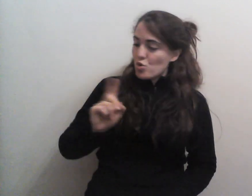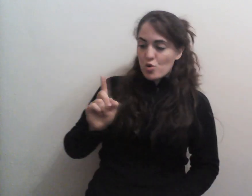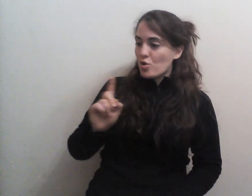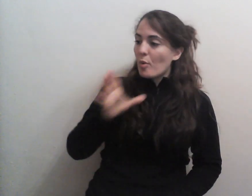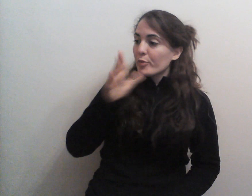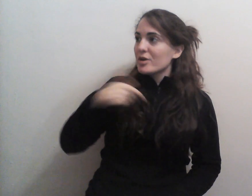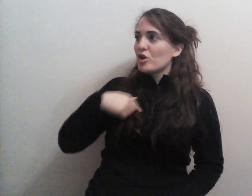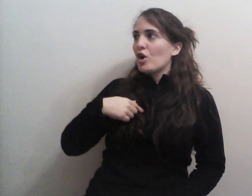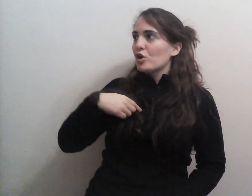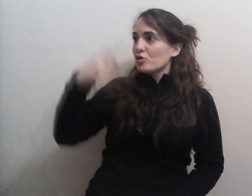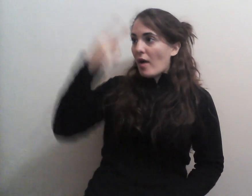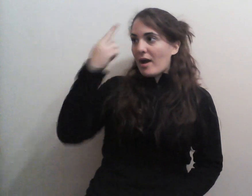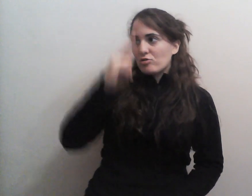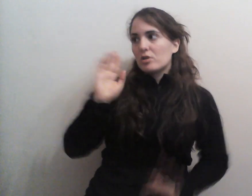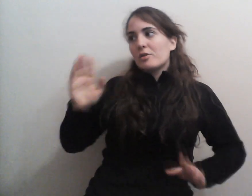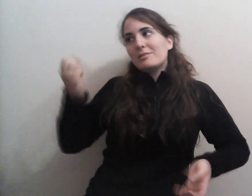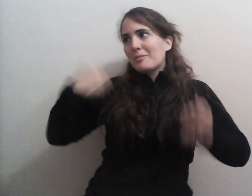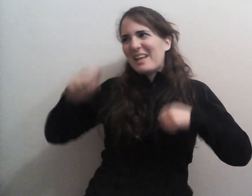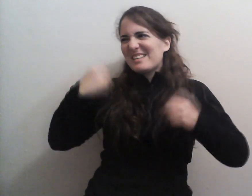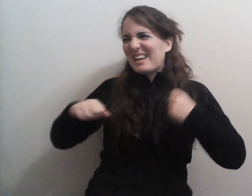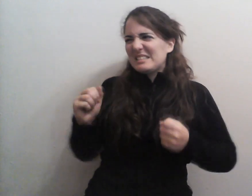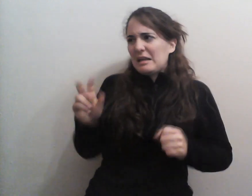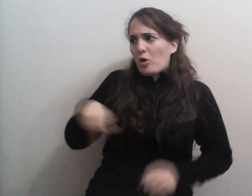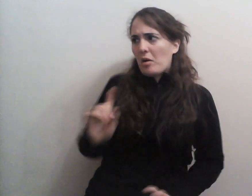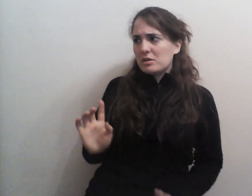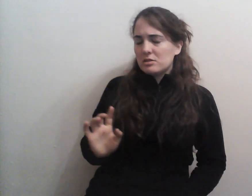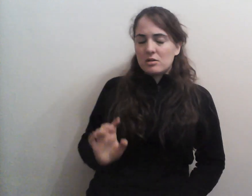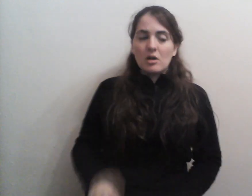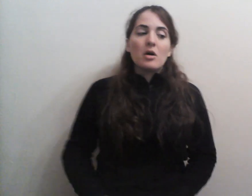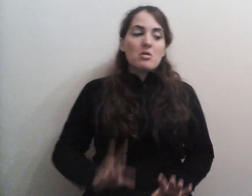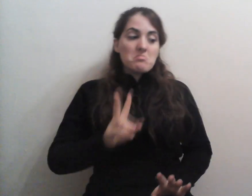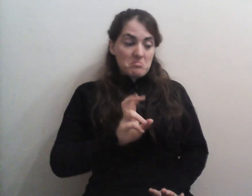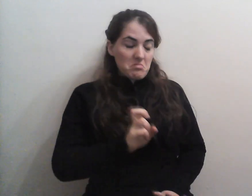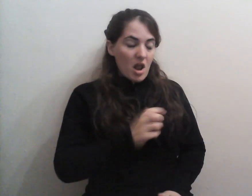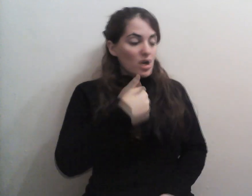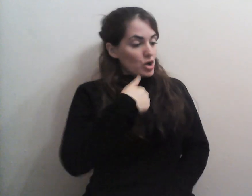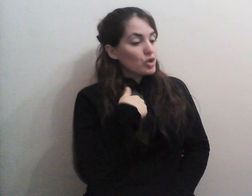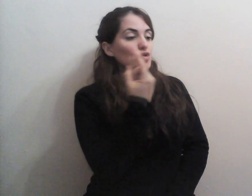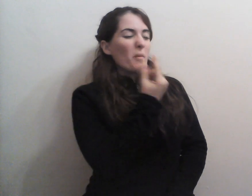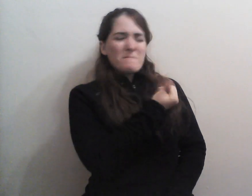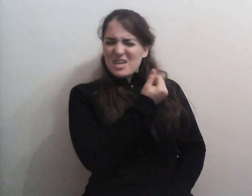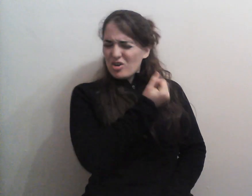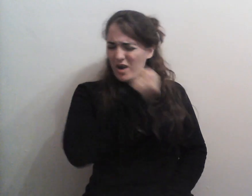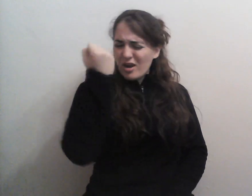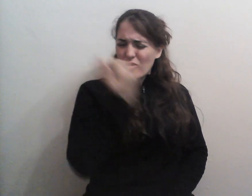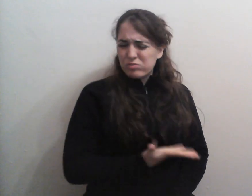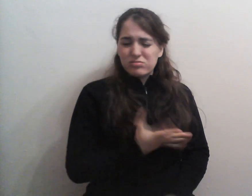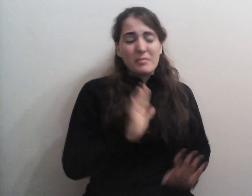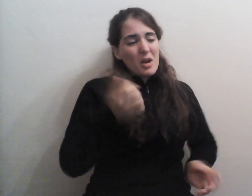un multimillonario no practicante. Un católico no practicante no sirve absolutamente de nada. Es una tontería que no es